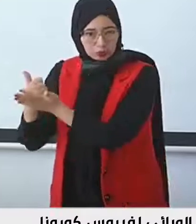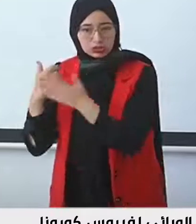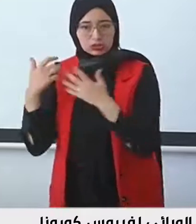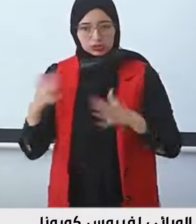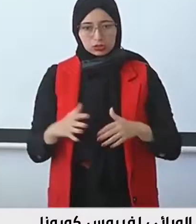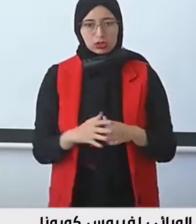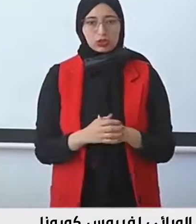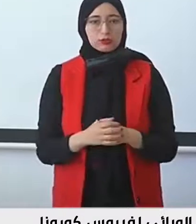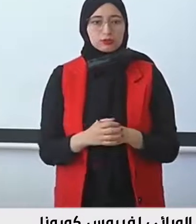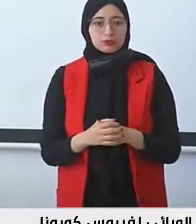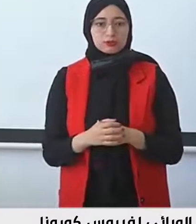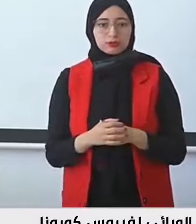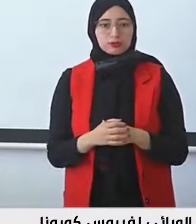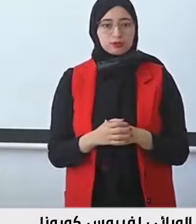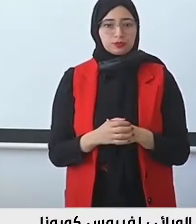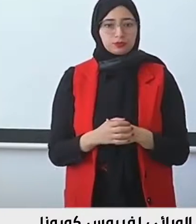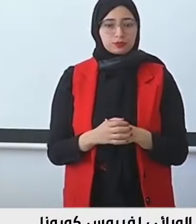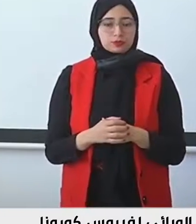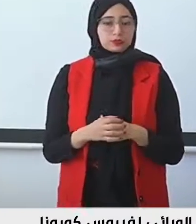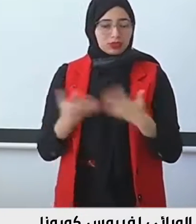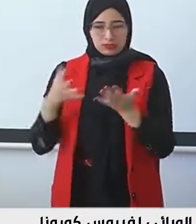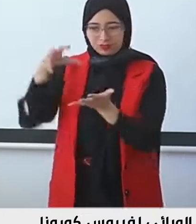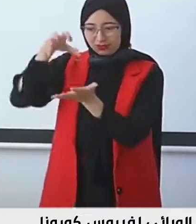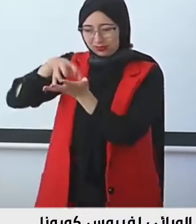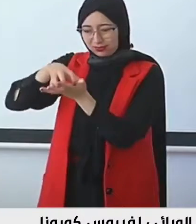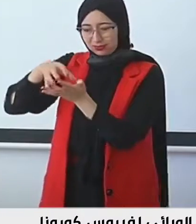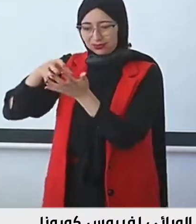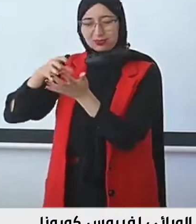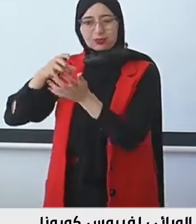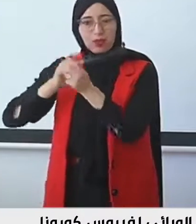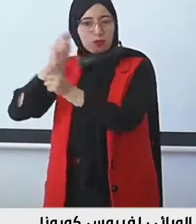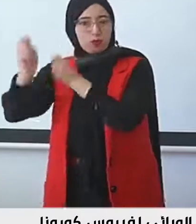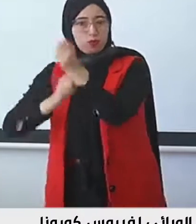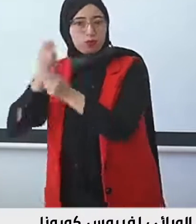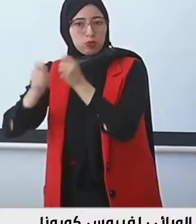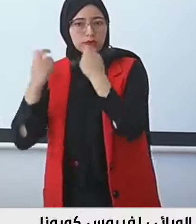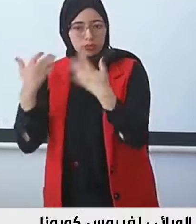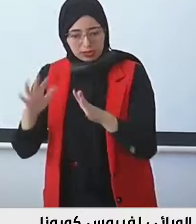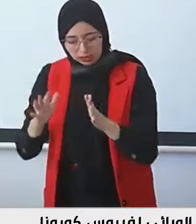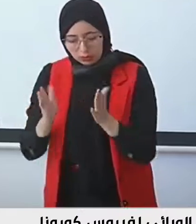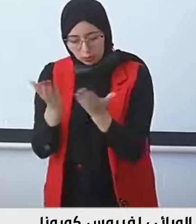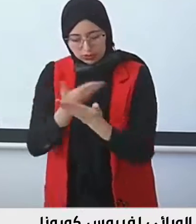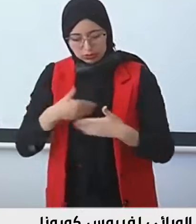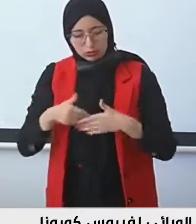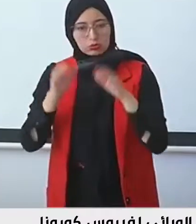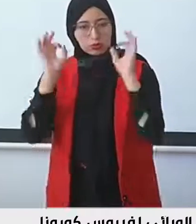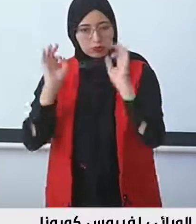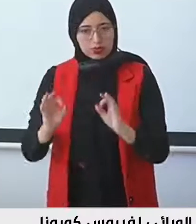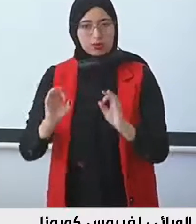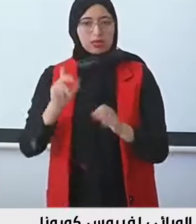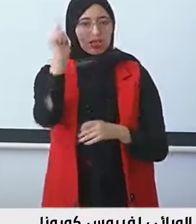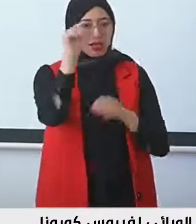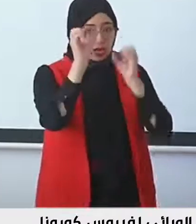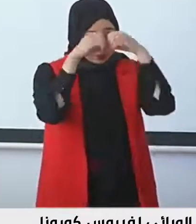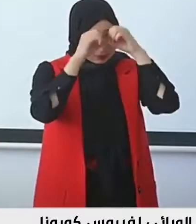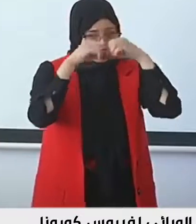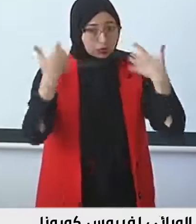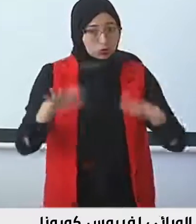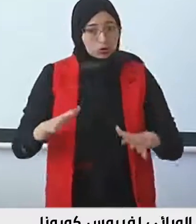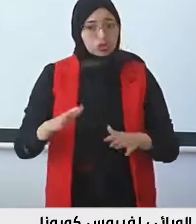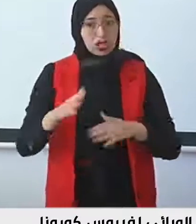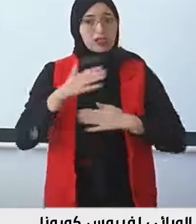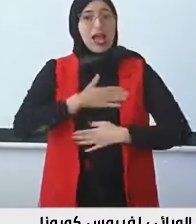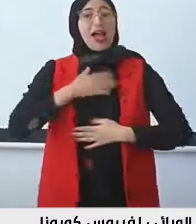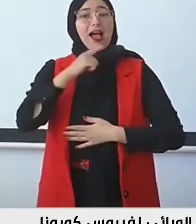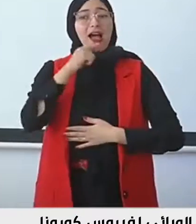أن معناتها يتم التثبت من الوضع الوبائي في الجهة. تم وضع المخبر المتنقل في الحامة،